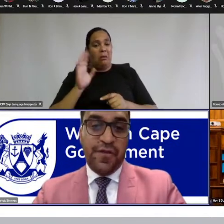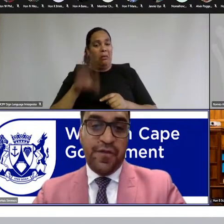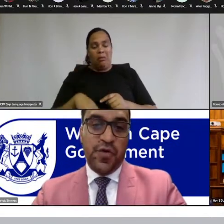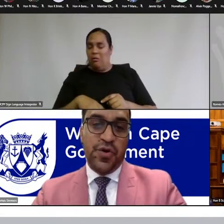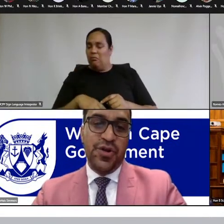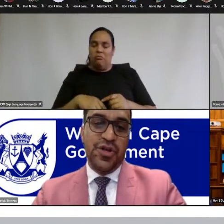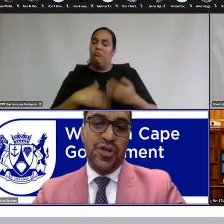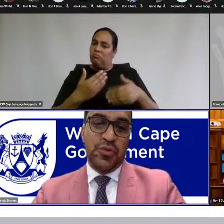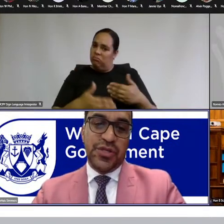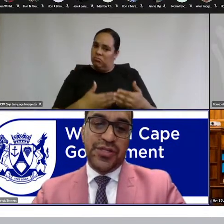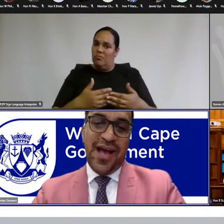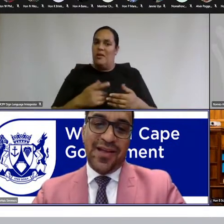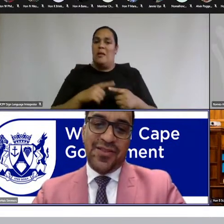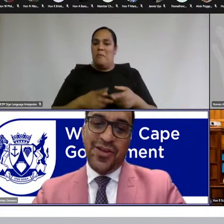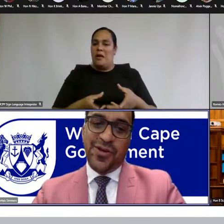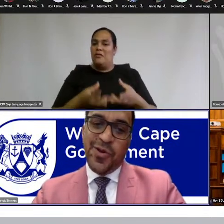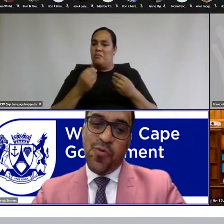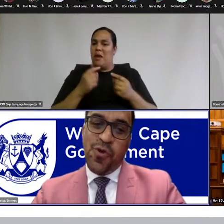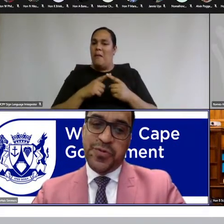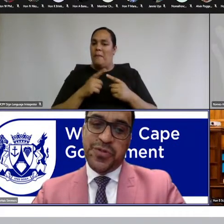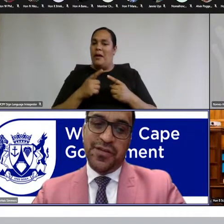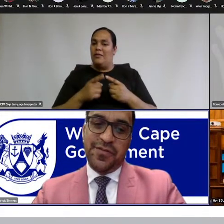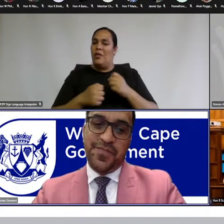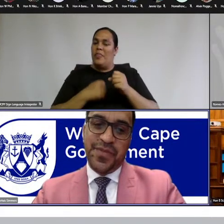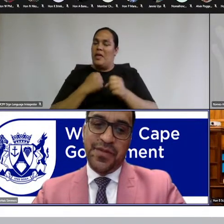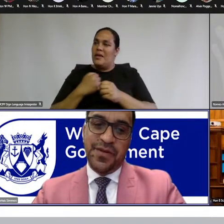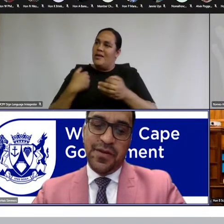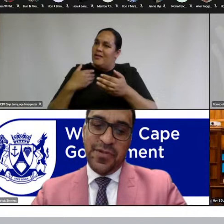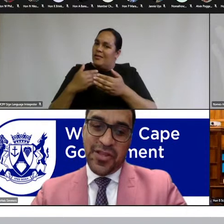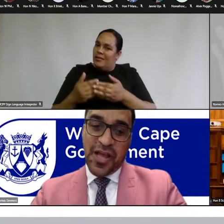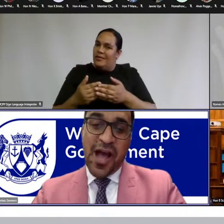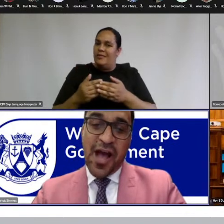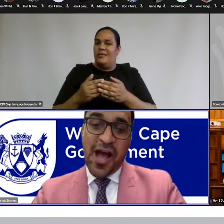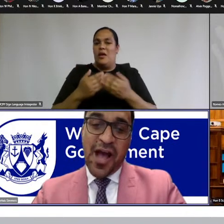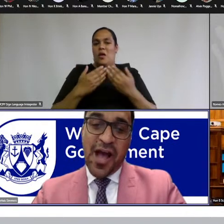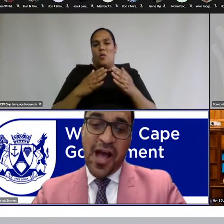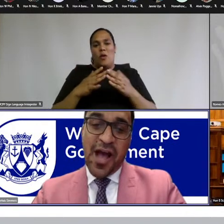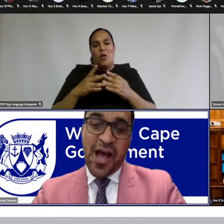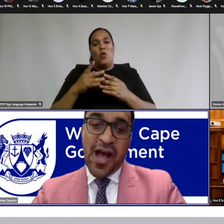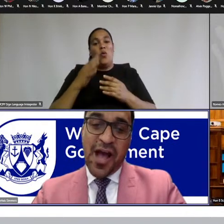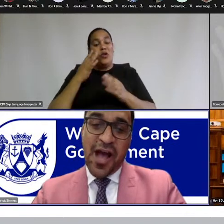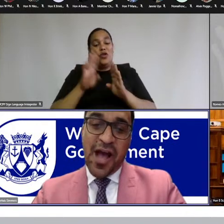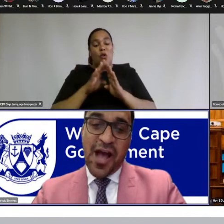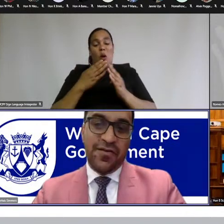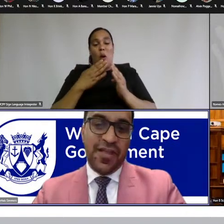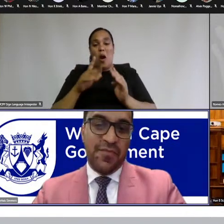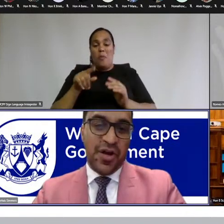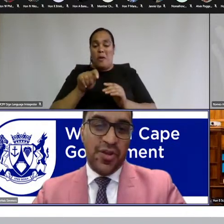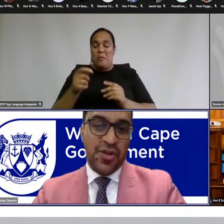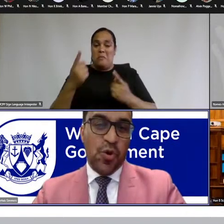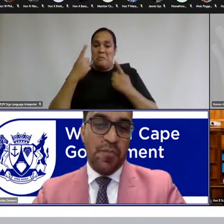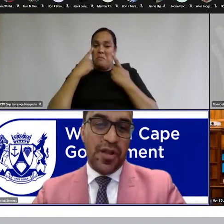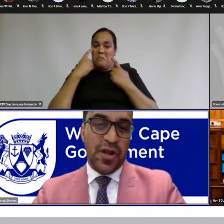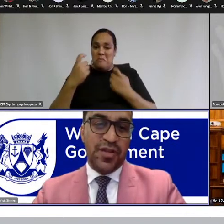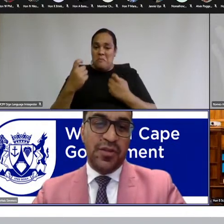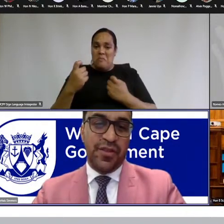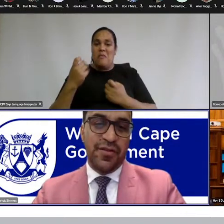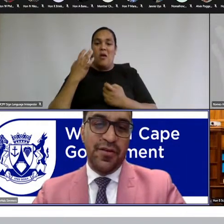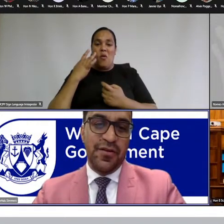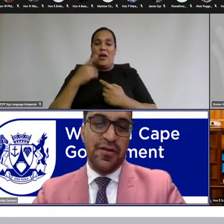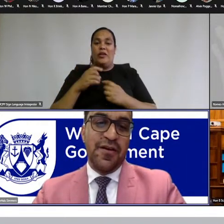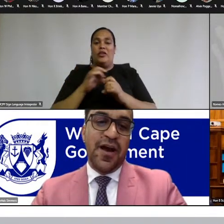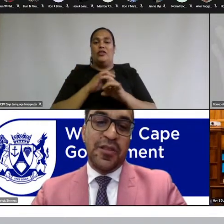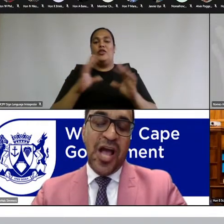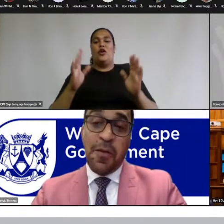moet byvoeg, soos sy haar deur oopsluit, met 'n traan in haar oog, skiet sy by die deur in en begin toe onmiddellik te